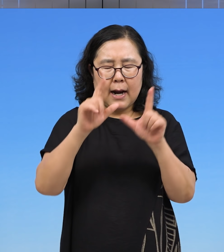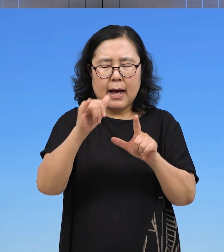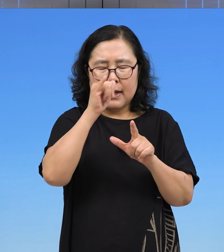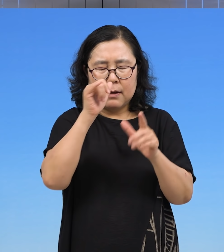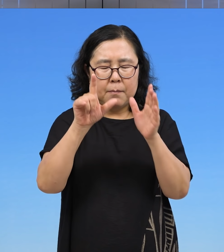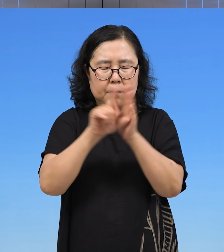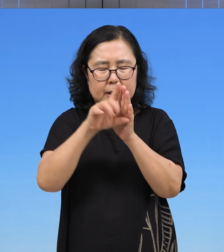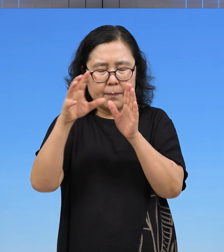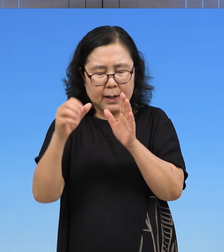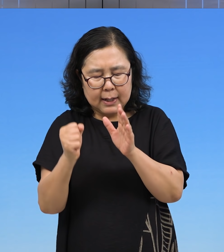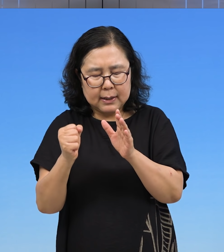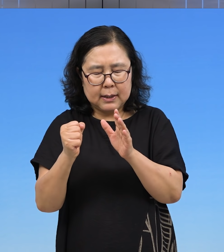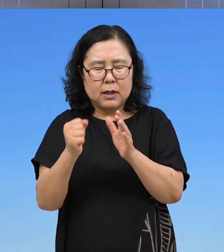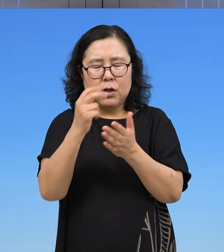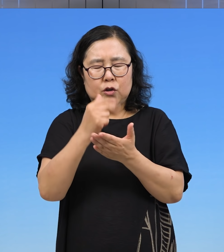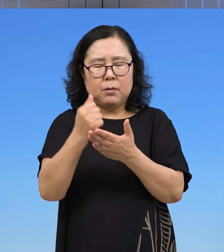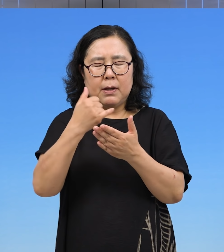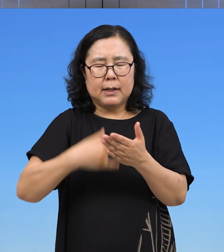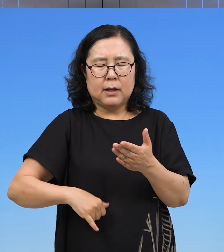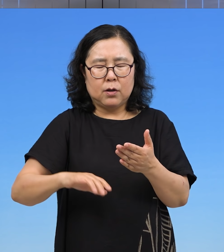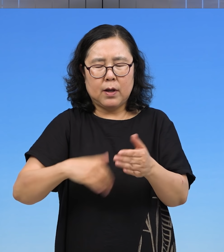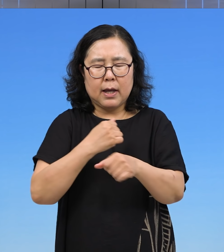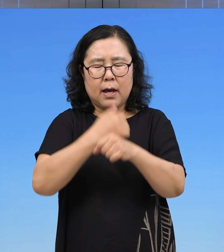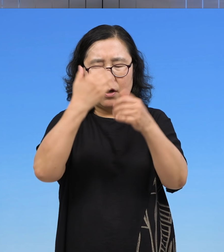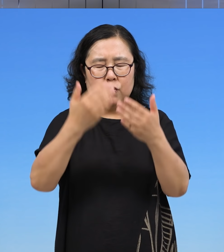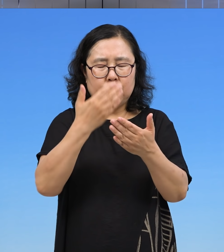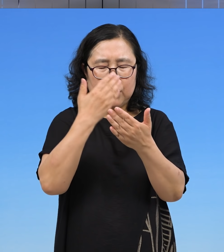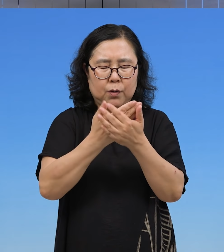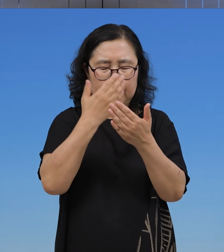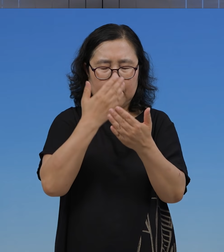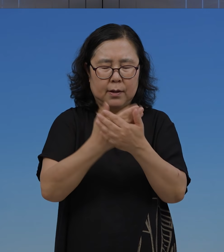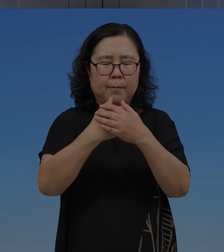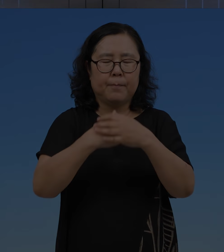가진 주님의 자녀들 되게 하여 주시옵소서